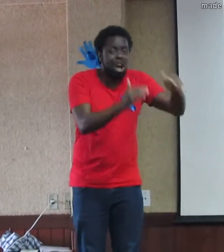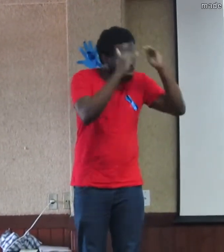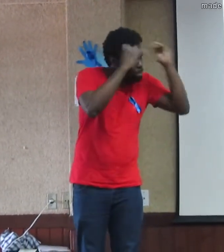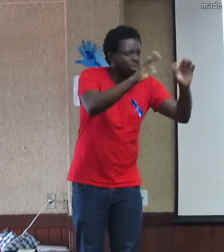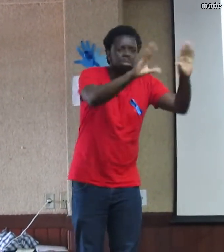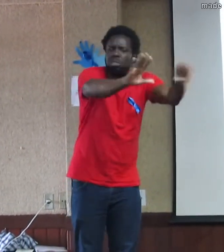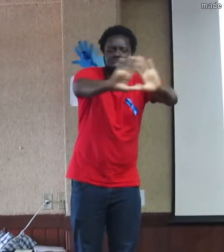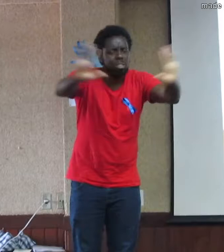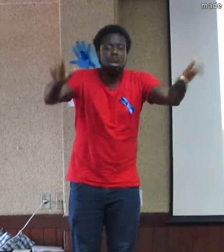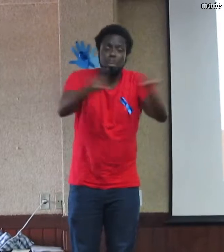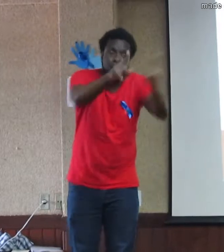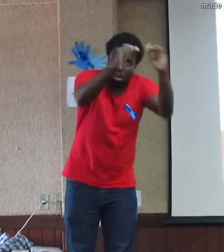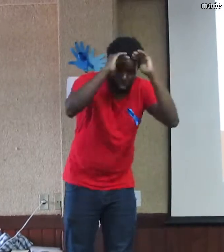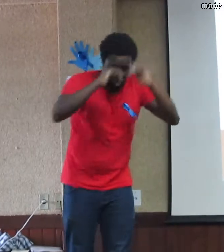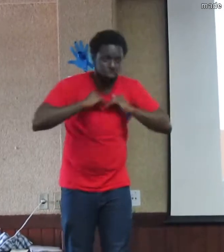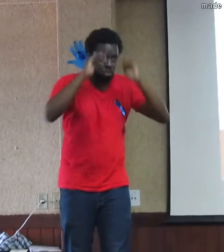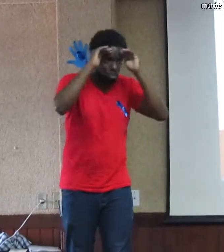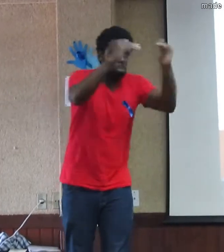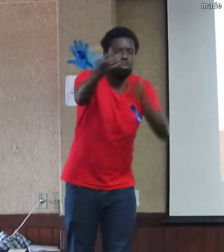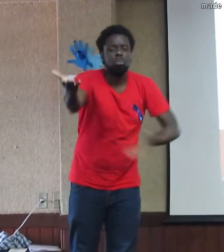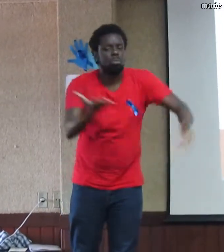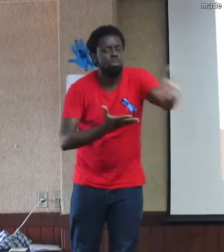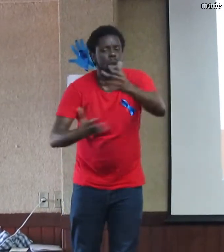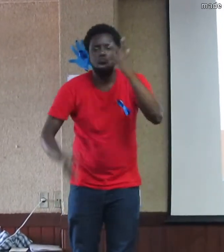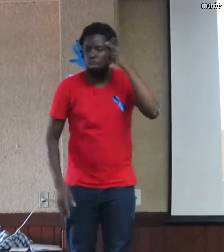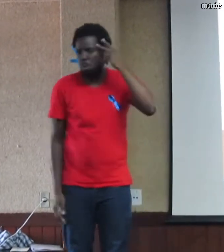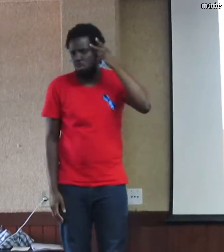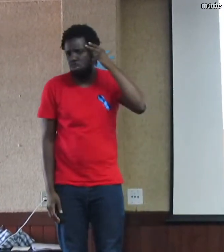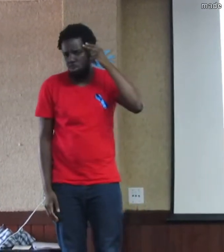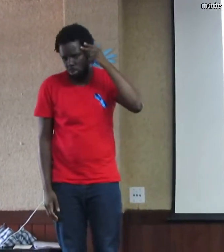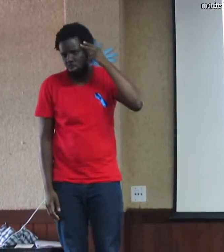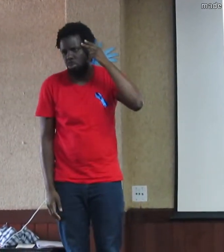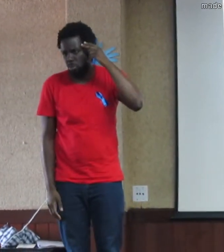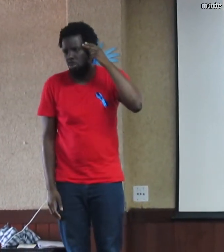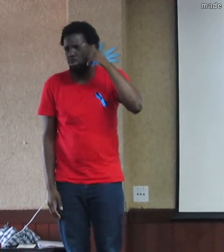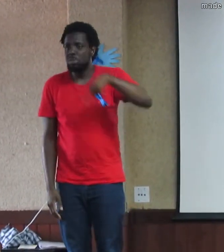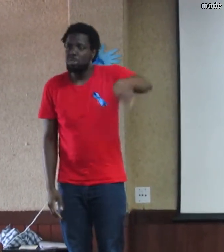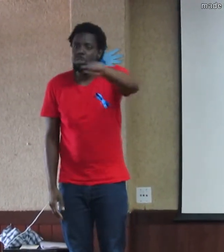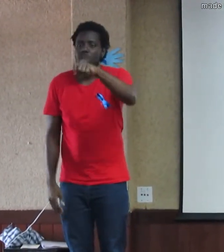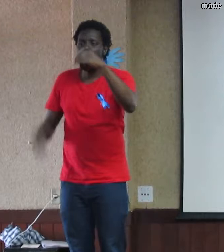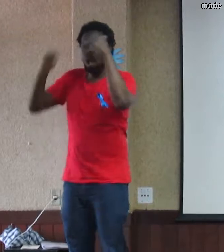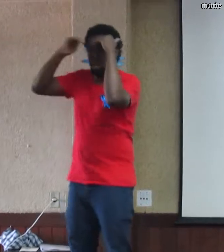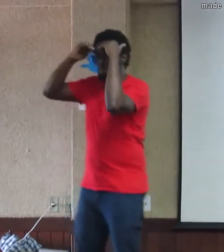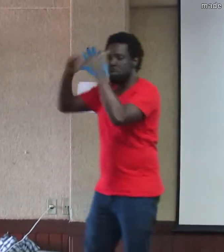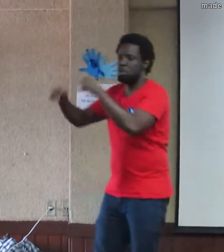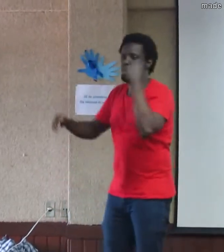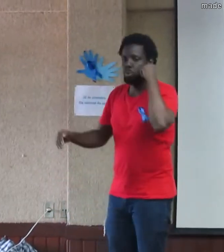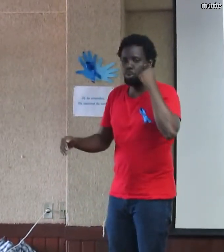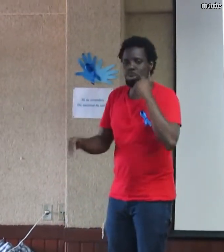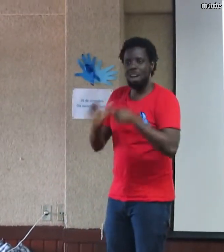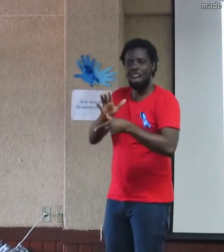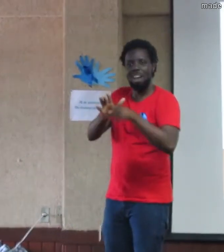negros, respeitar a comunidade LGBT, respeitar, enfim, cada comunidade, cada cultura,